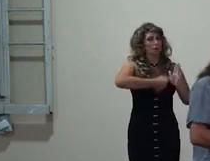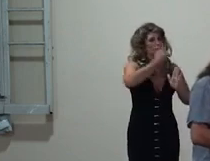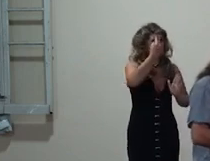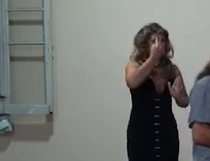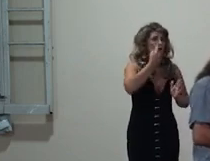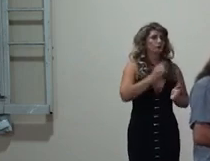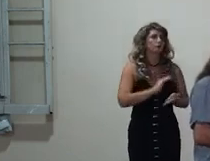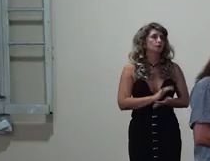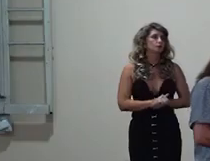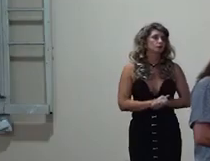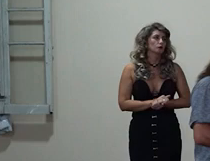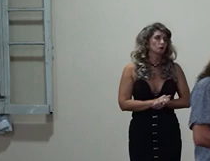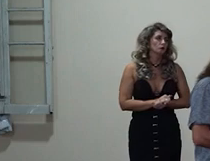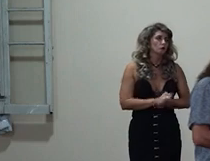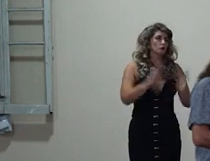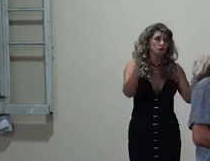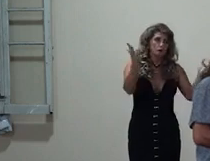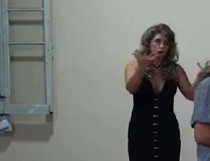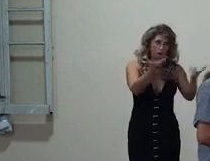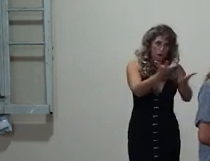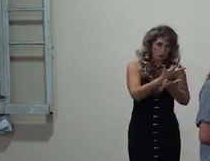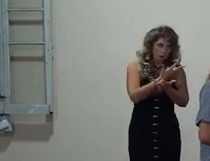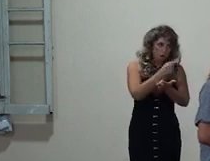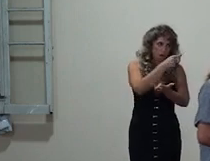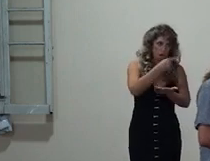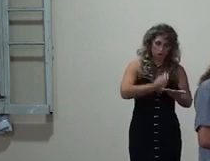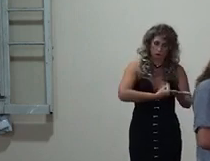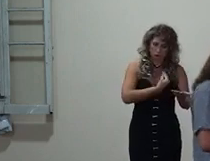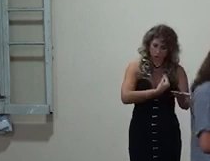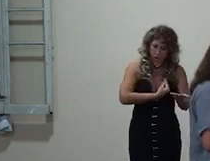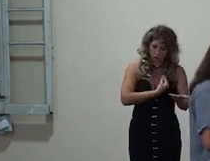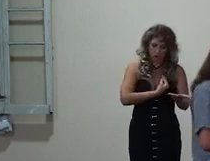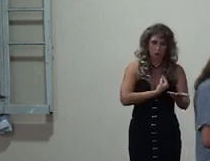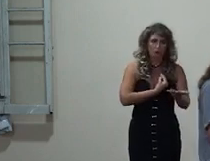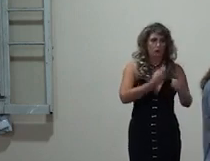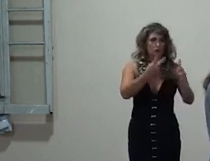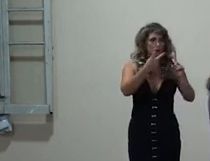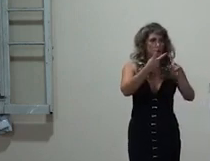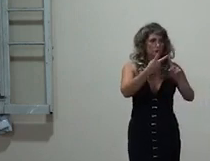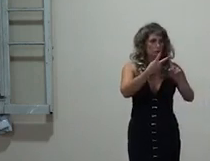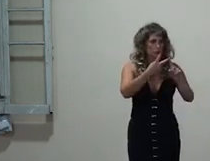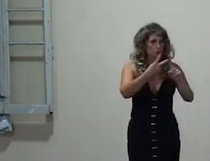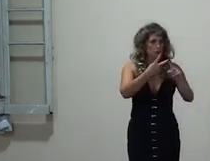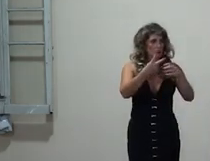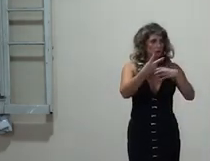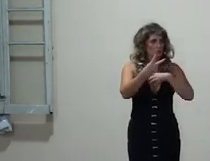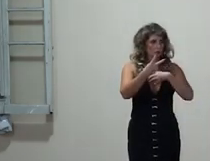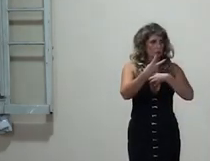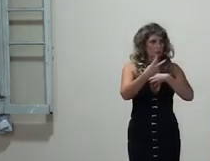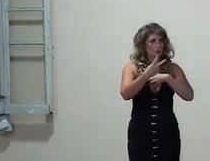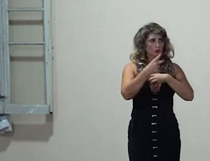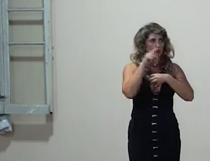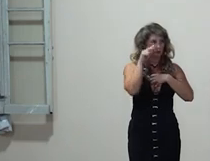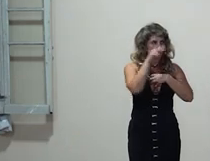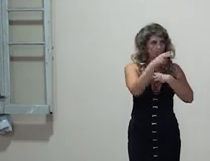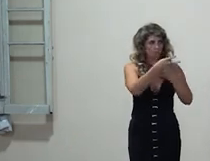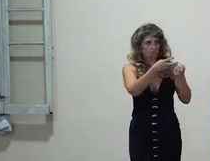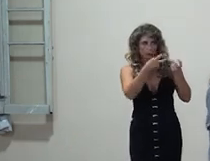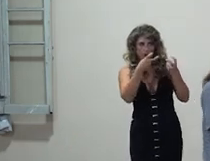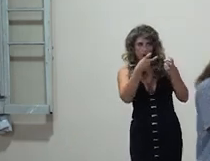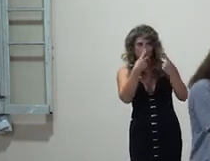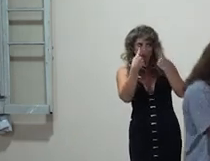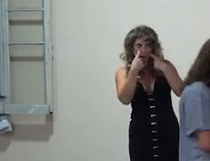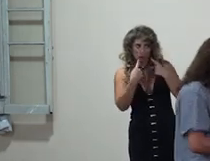coisa, maravilhoso você estar aqui. E eu tenho o sentimento de ouvir você quase chorando, porque